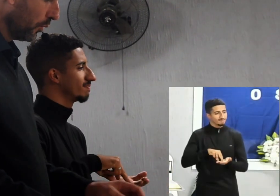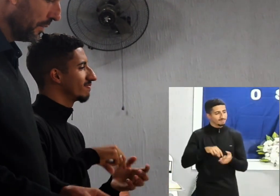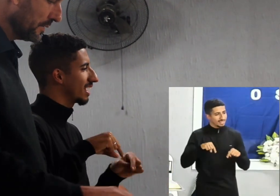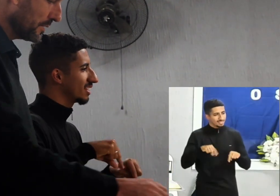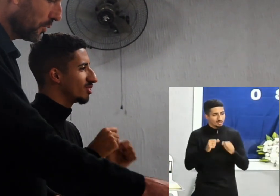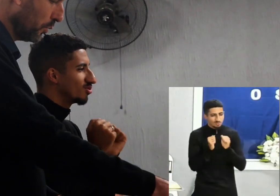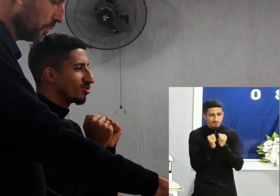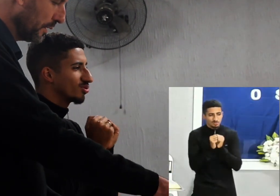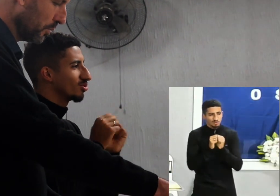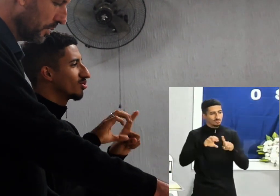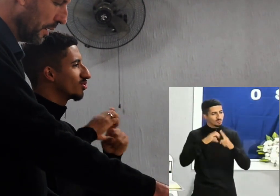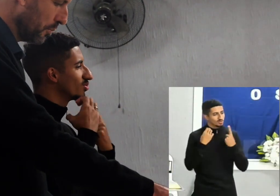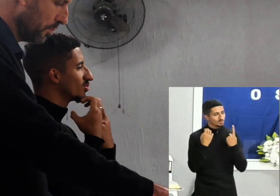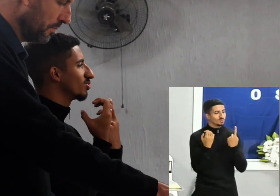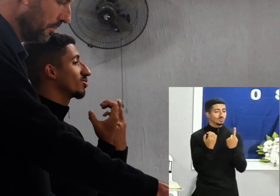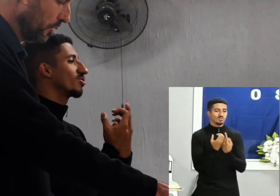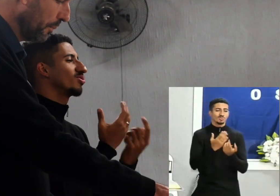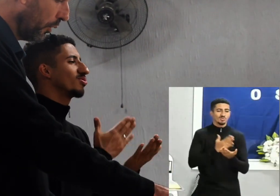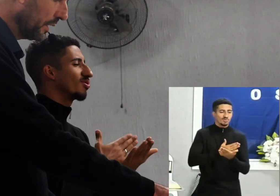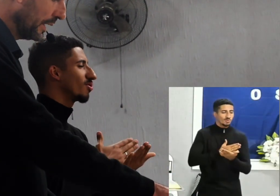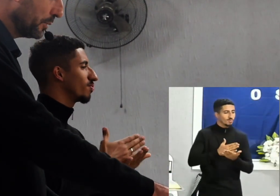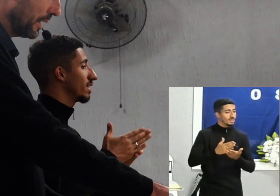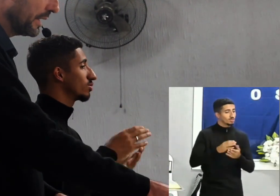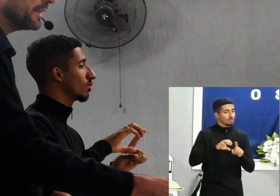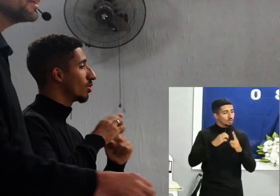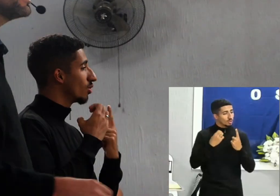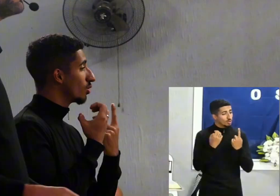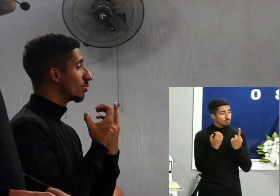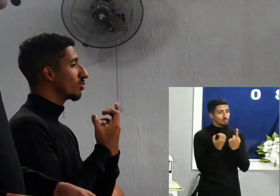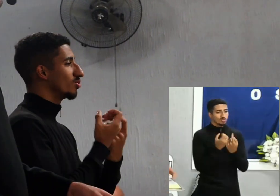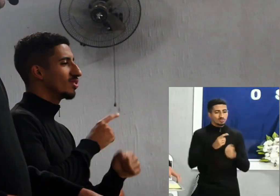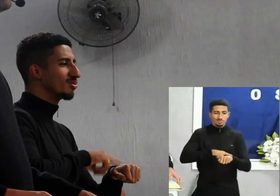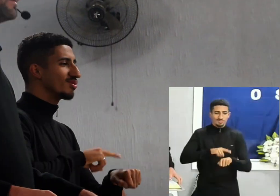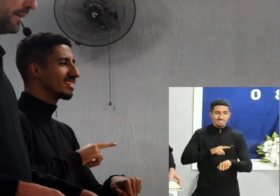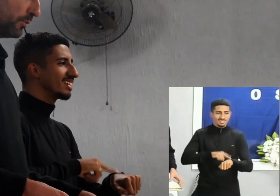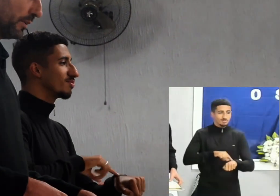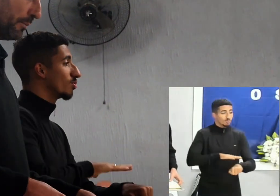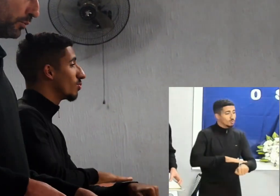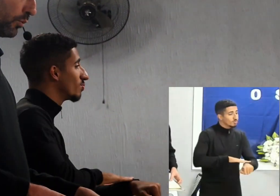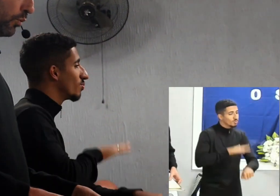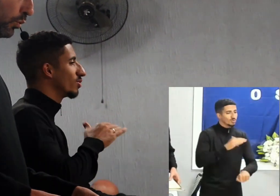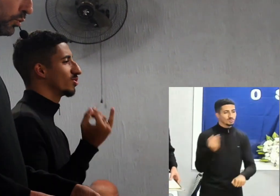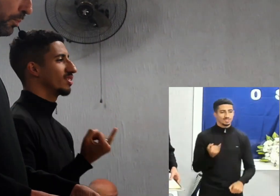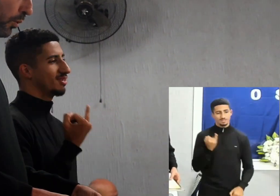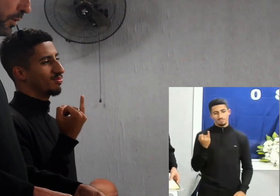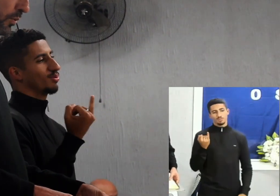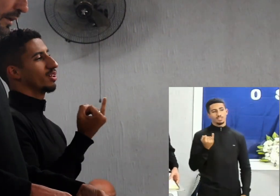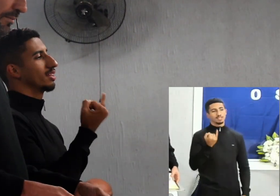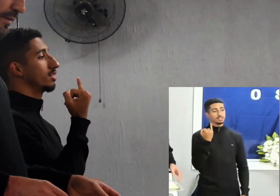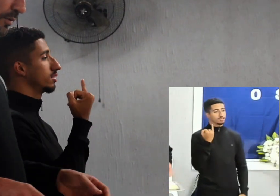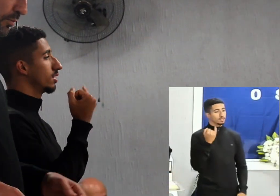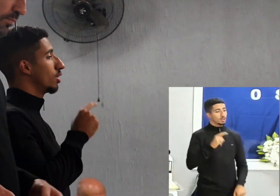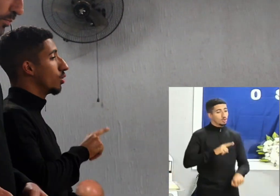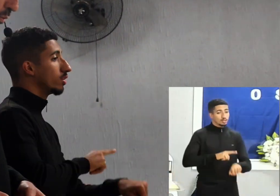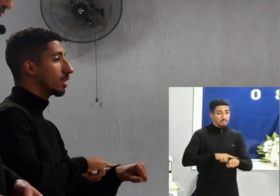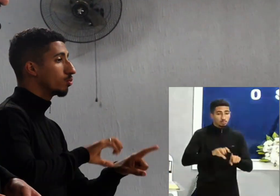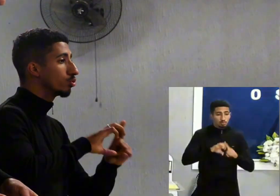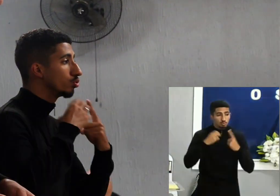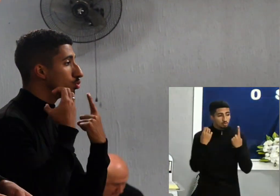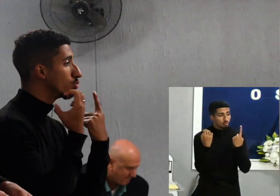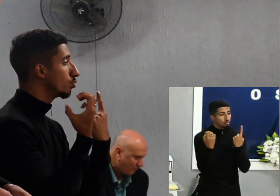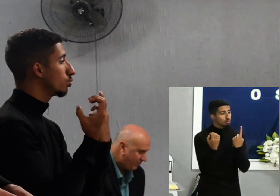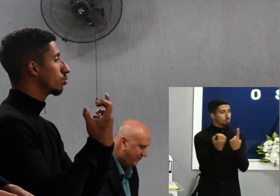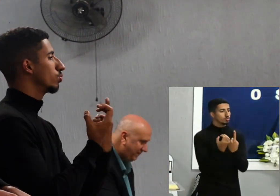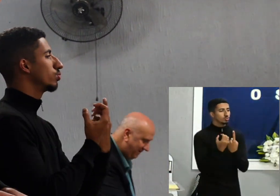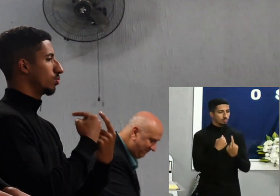hoje aqui no começo desse culto, né, de um tempo muito importante para a igreja, que é o tempo do culto público, né? Eu